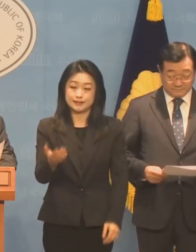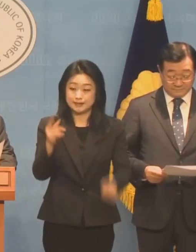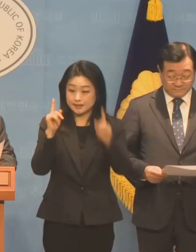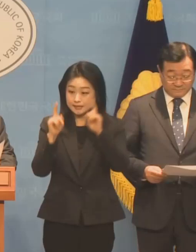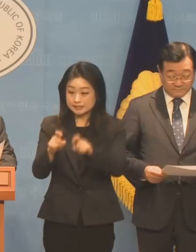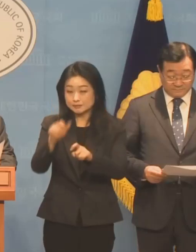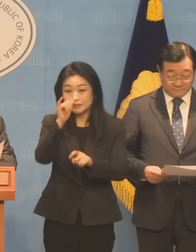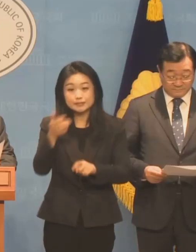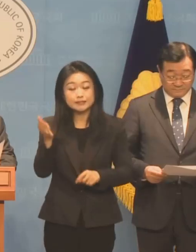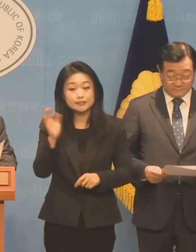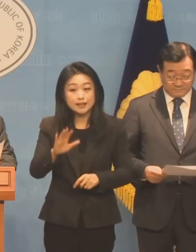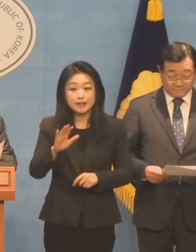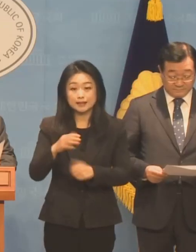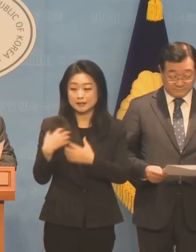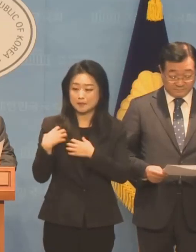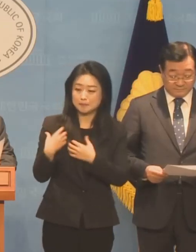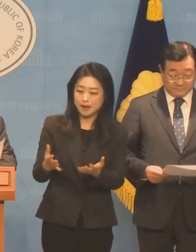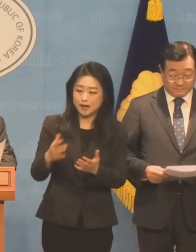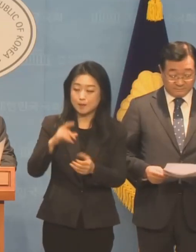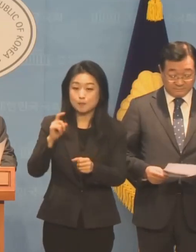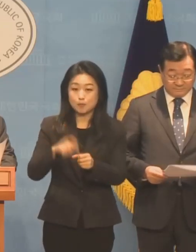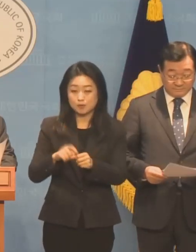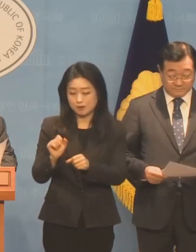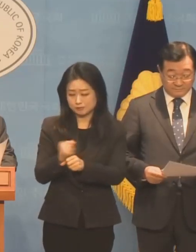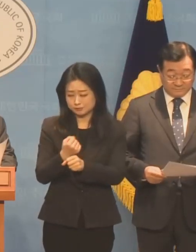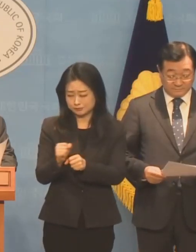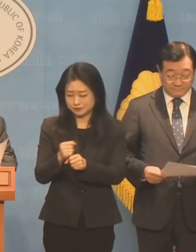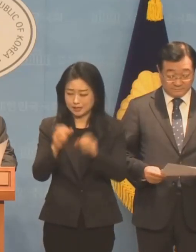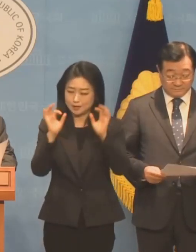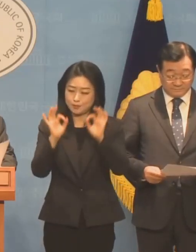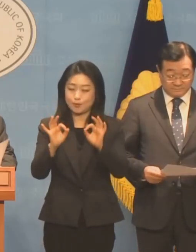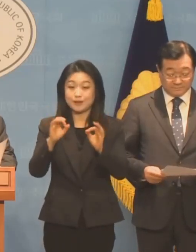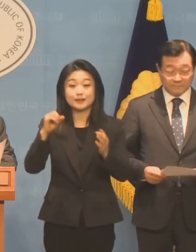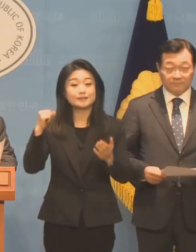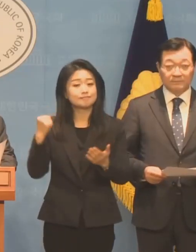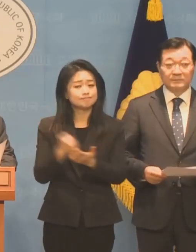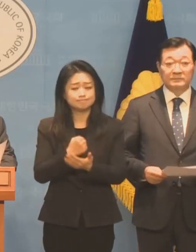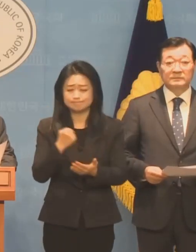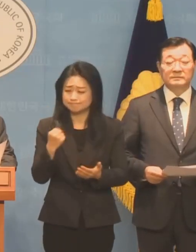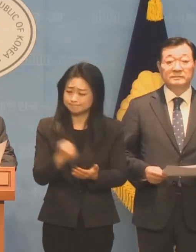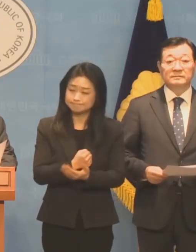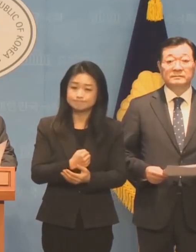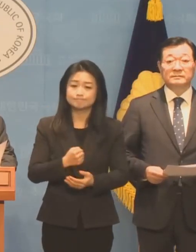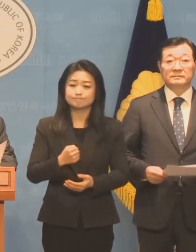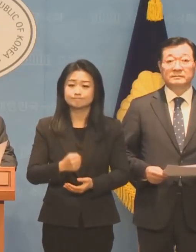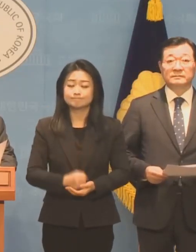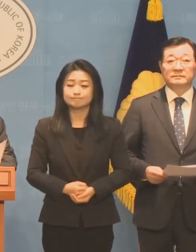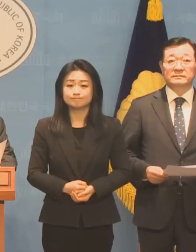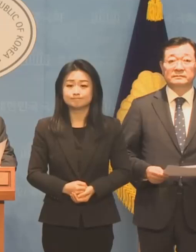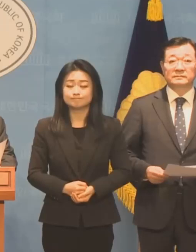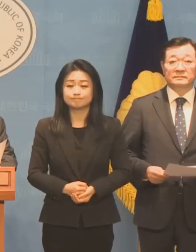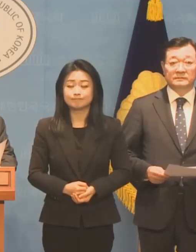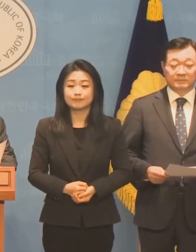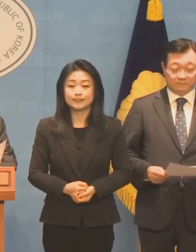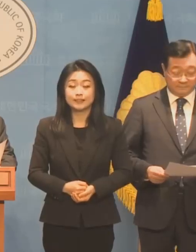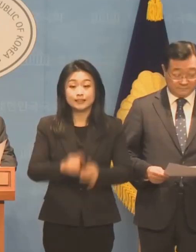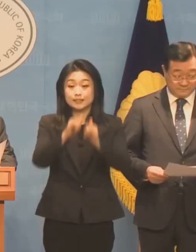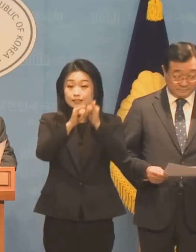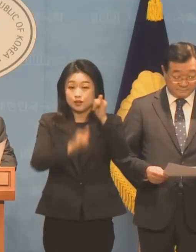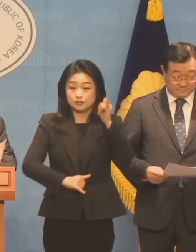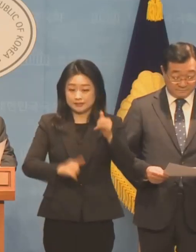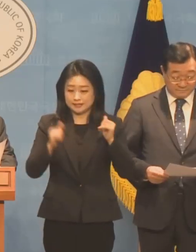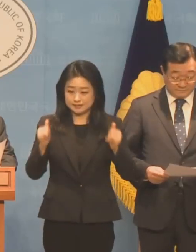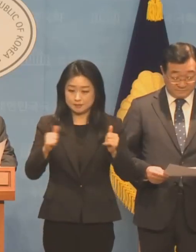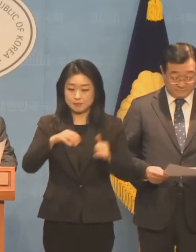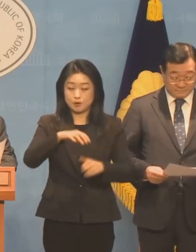이제와 조금이라도 책임을 모면할 궁리를 하는 모양새를 보니 참으로 가당치도 않습니다. 역사의